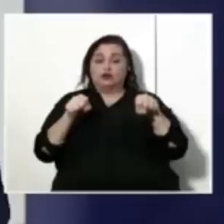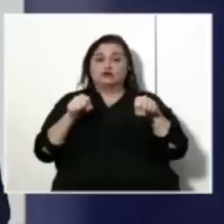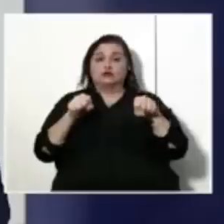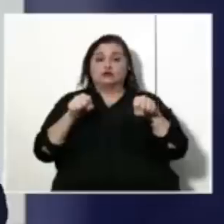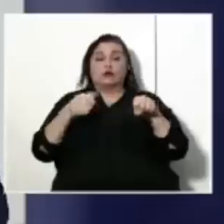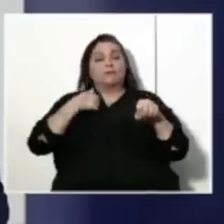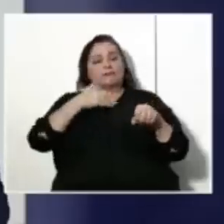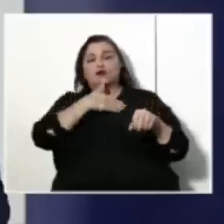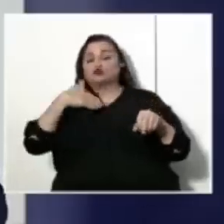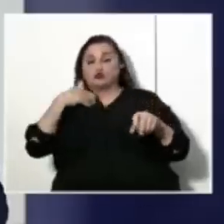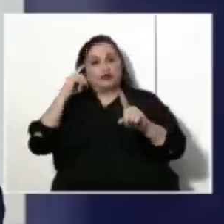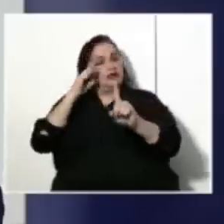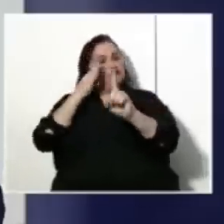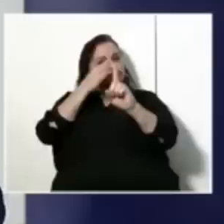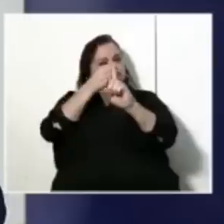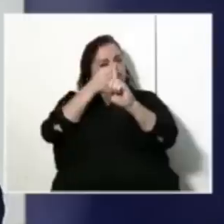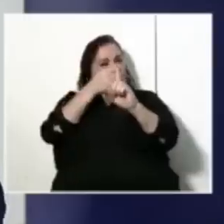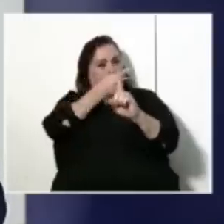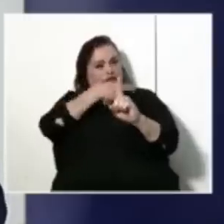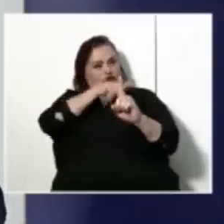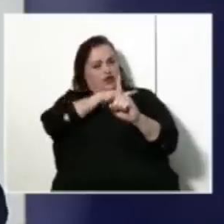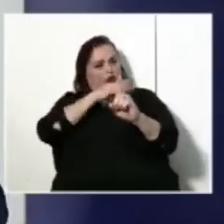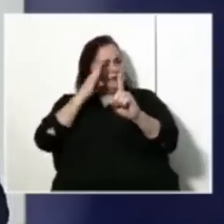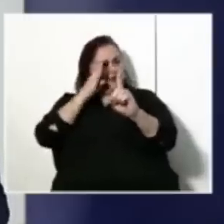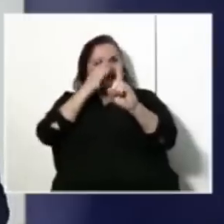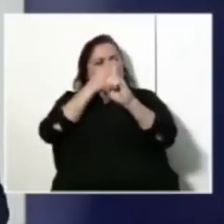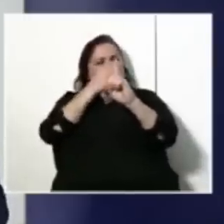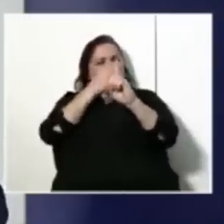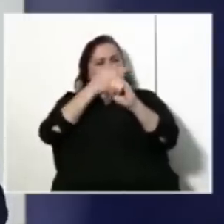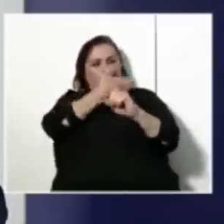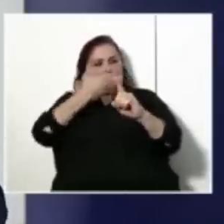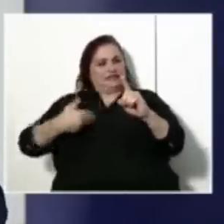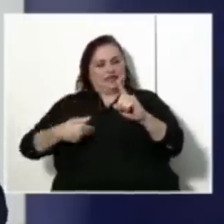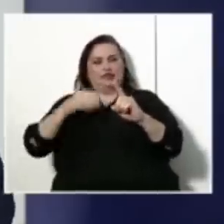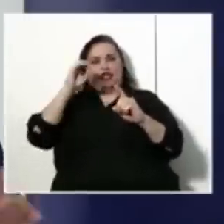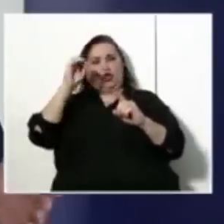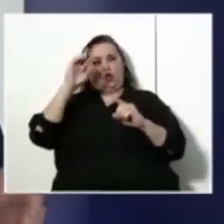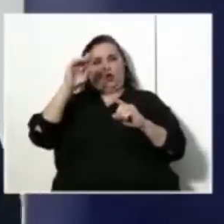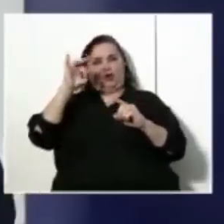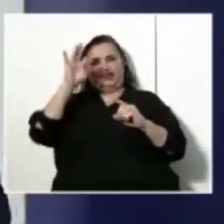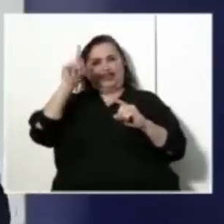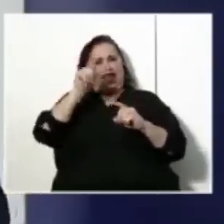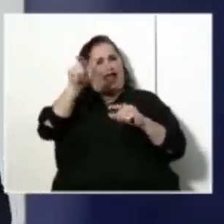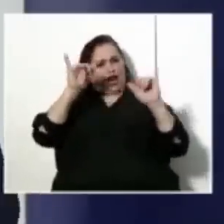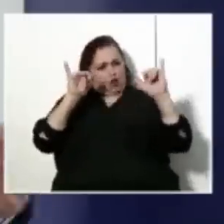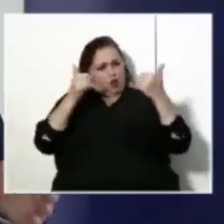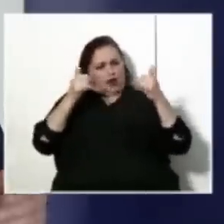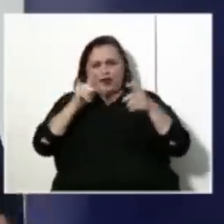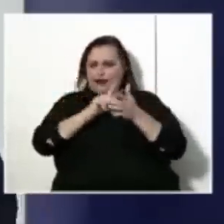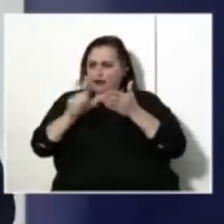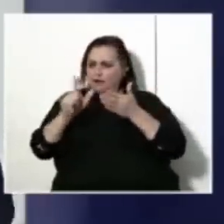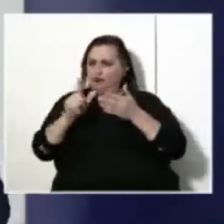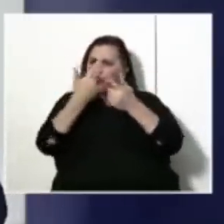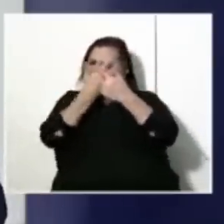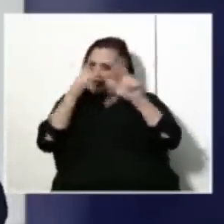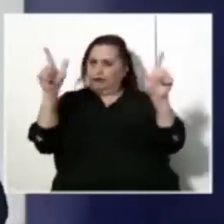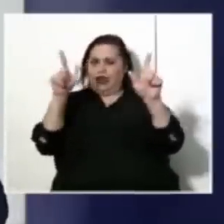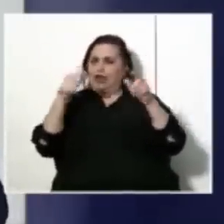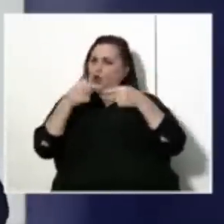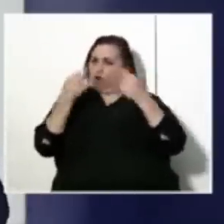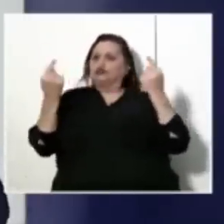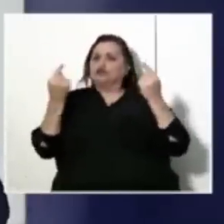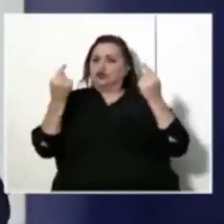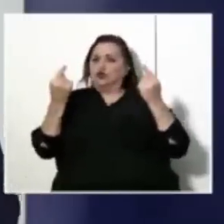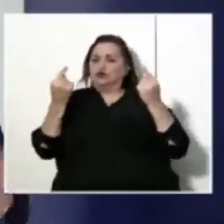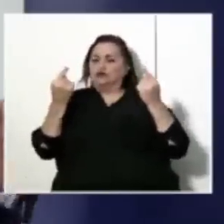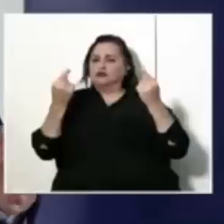Me gustaría dirigirme personalmente y directamente al presidente Ortega, que juegue limpio, que libere a los opositores